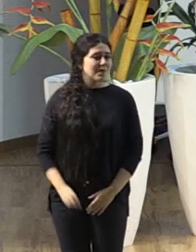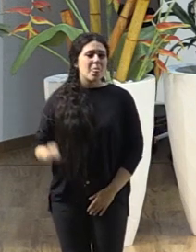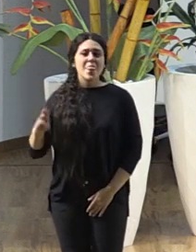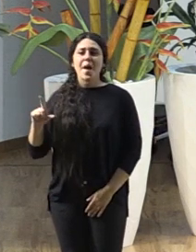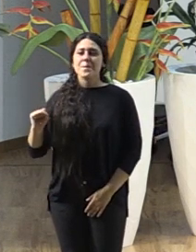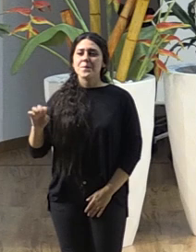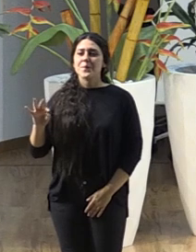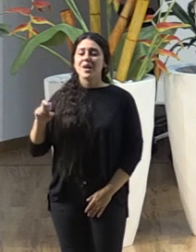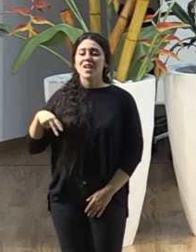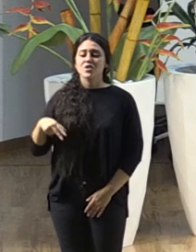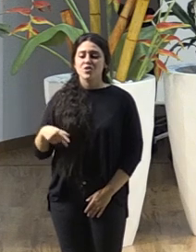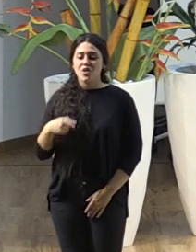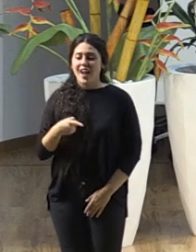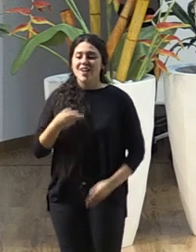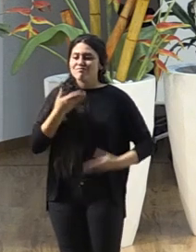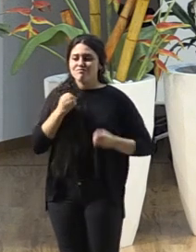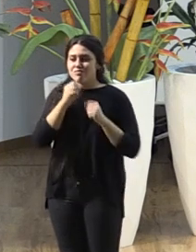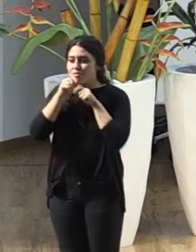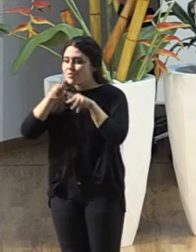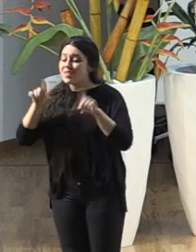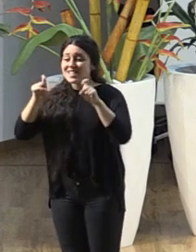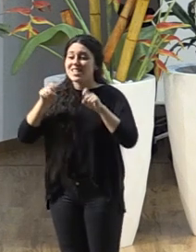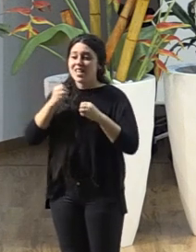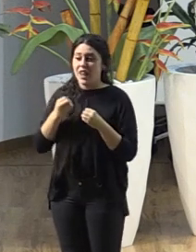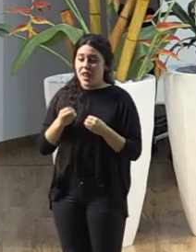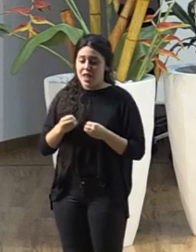Platón nos transmitió la enseñanza de su maestro,